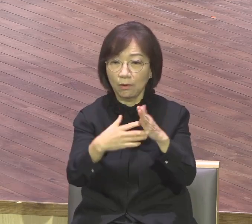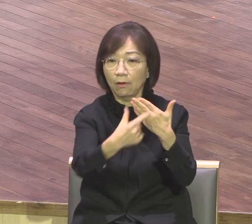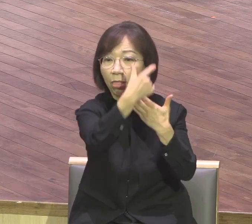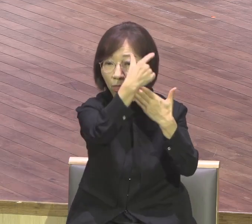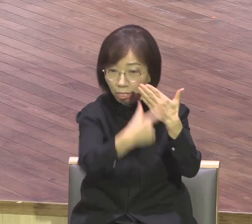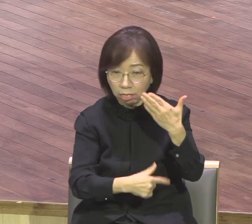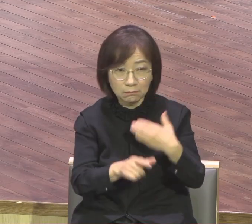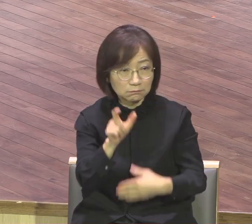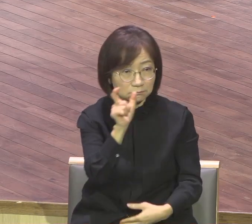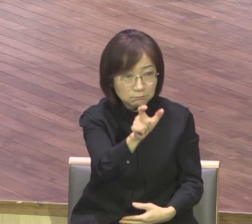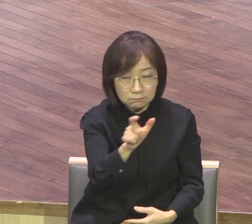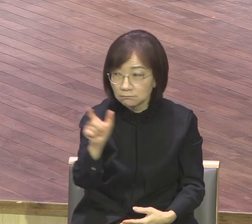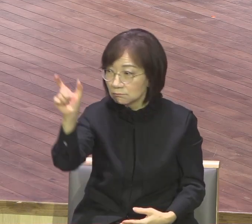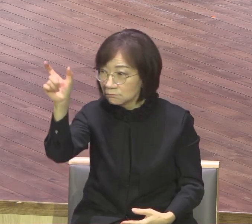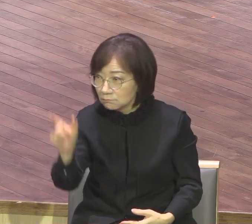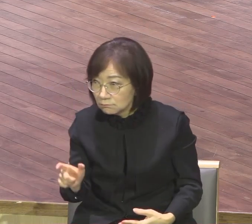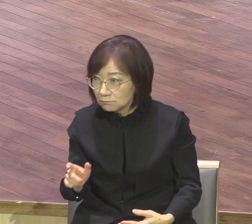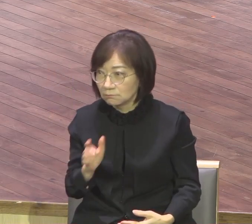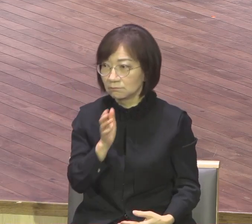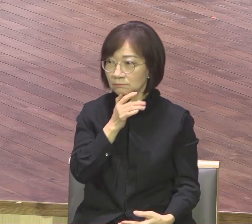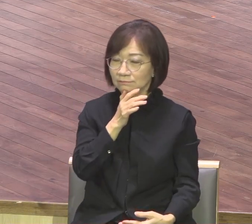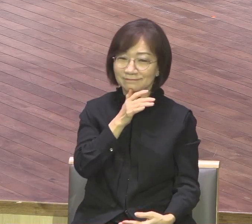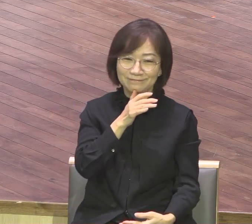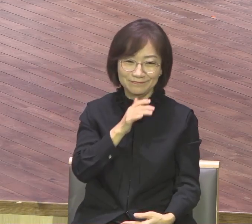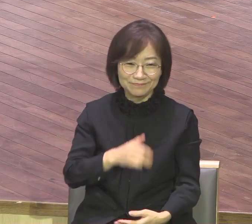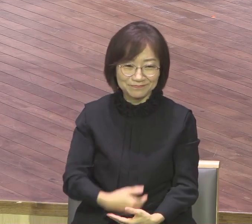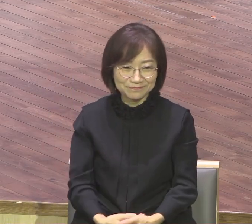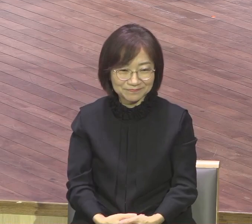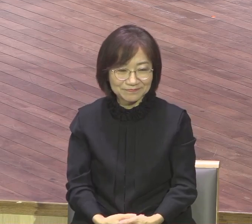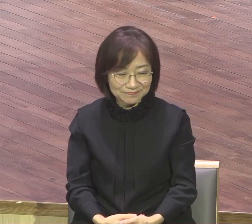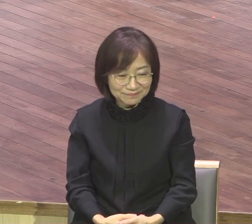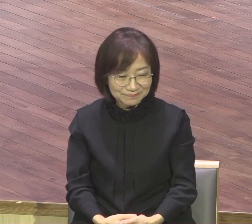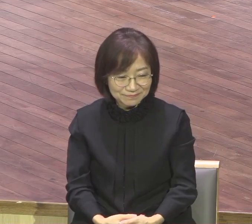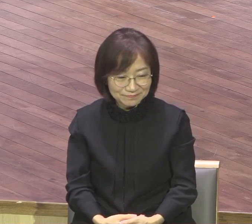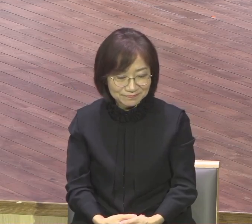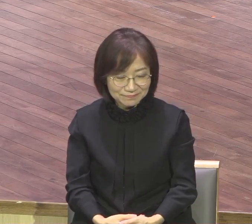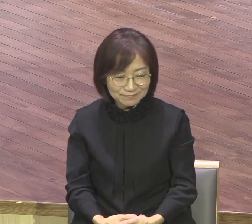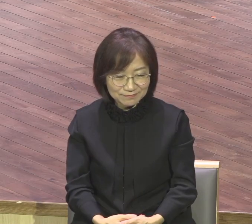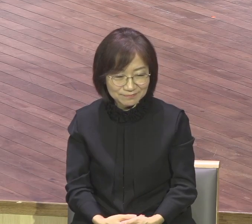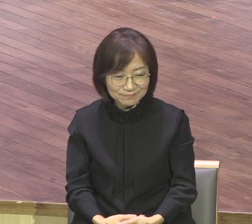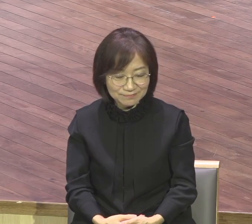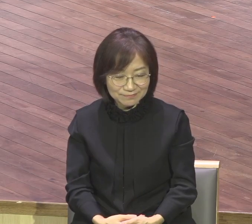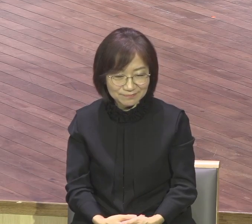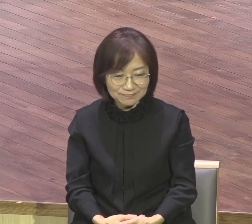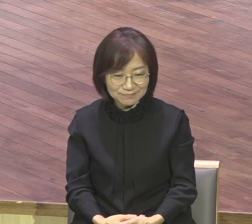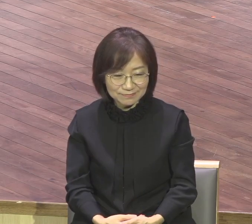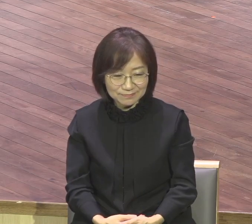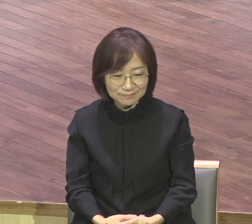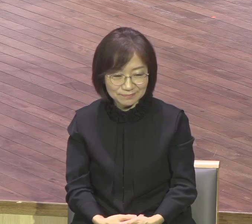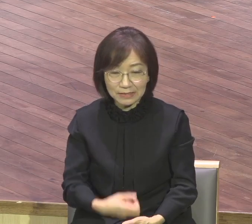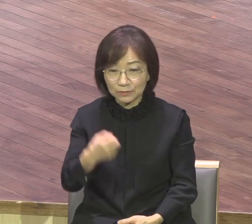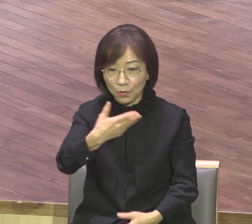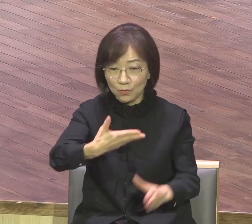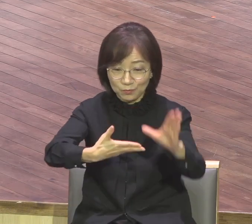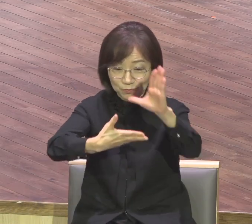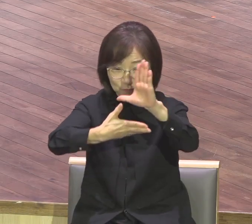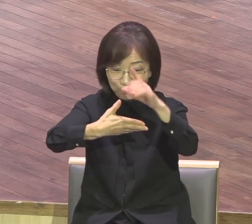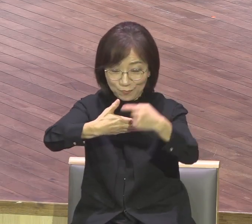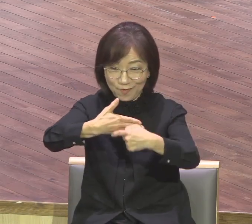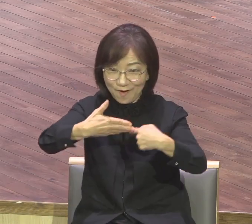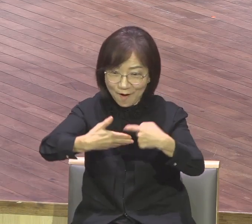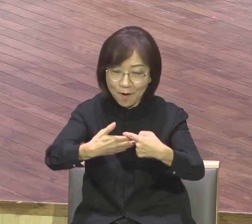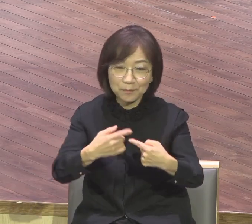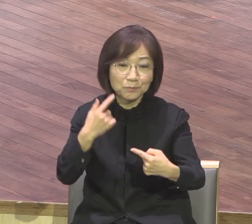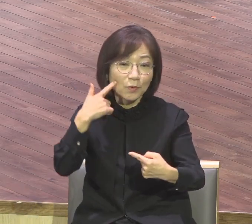iglesia ya ha cambiado como en la iglesia Yeon en Bogotá. 그리고 이제 지역에 있는 남미 쪽에 있는 목사님들과 관계가 잘 돼